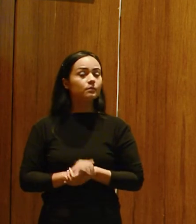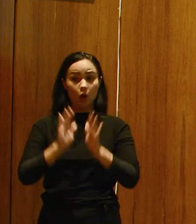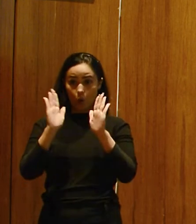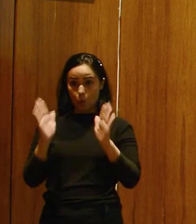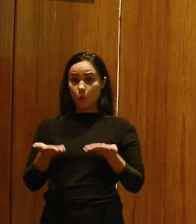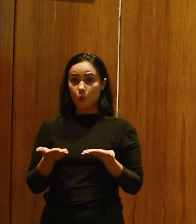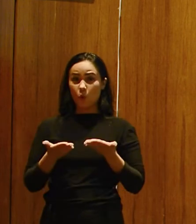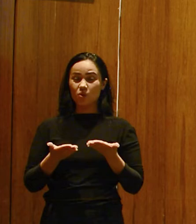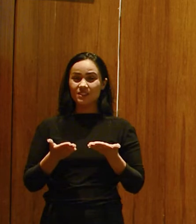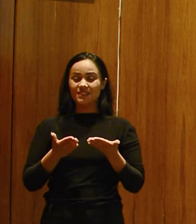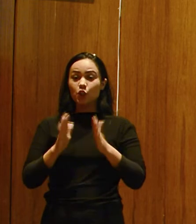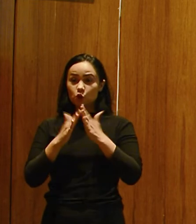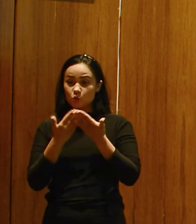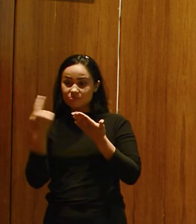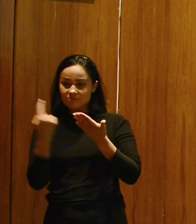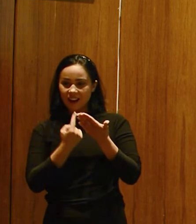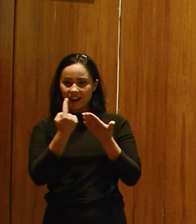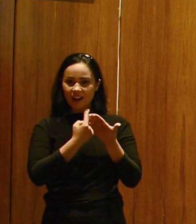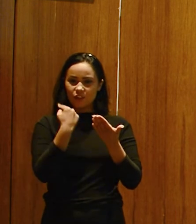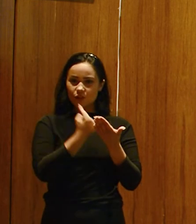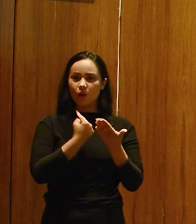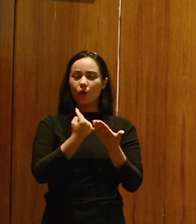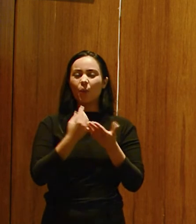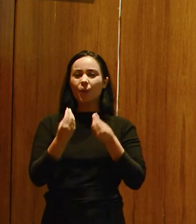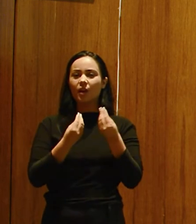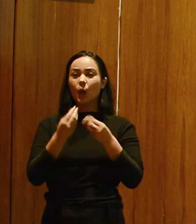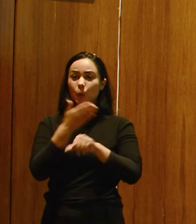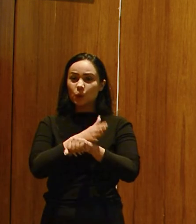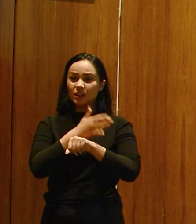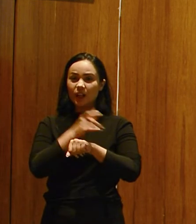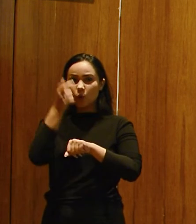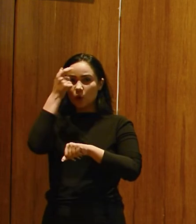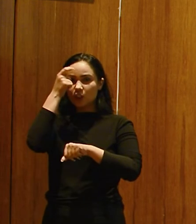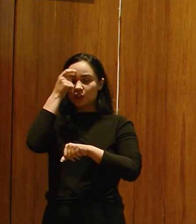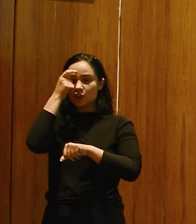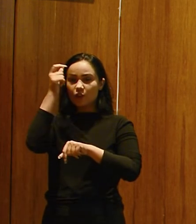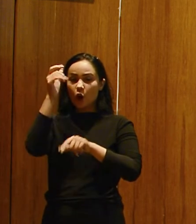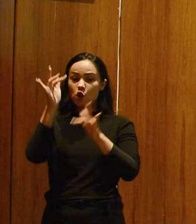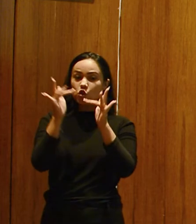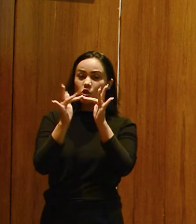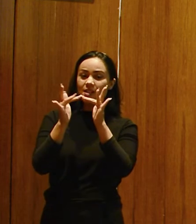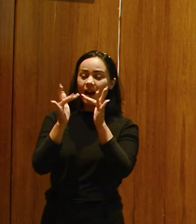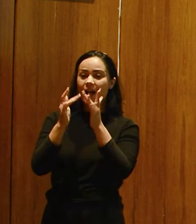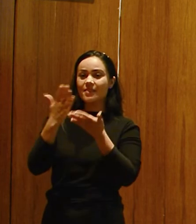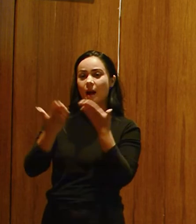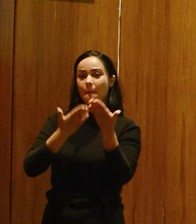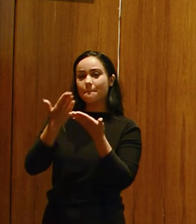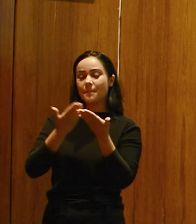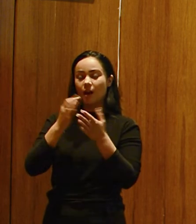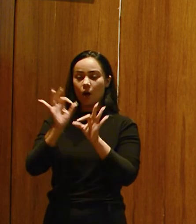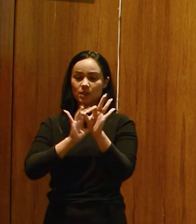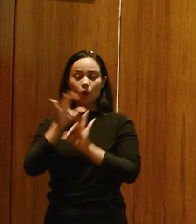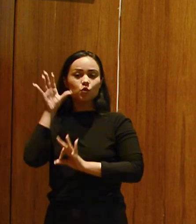Hoje em dia, alguns estudos já trazem para a gente o treino cognitivo associado à terapia de